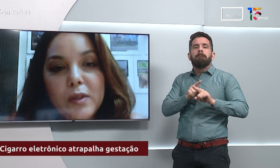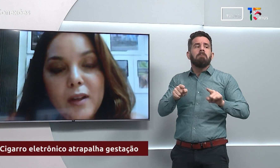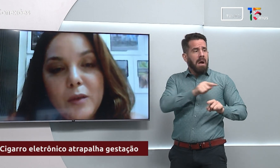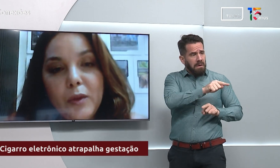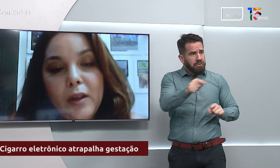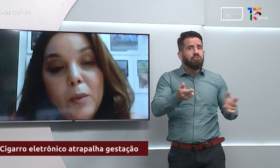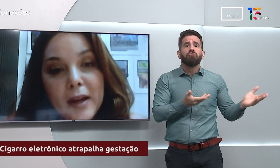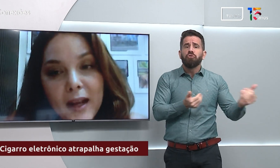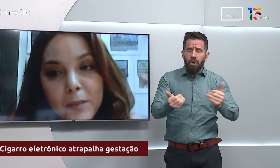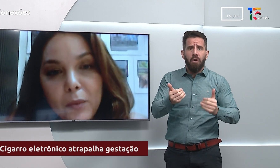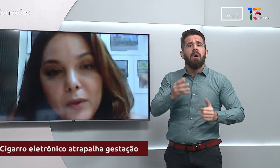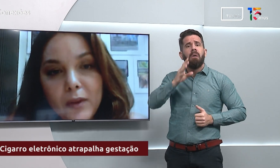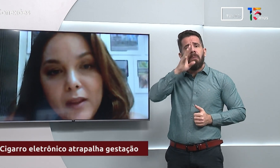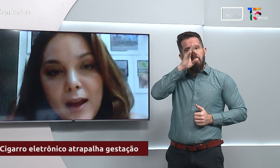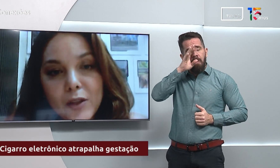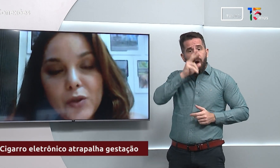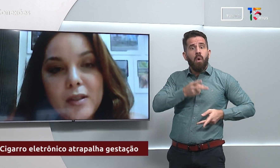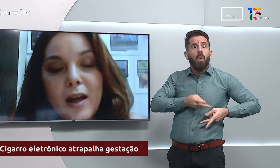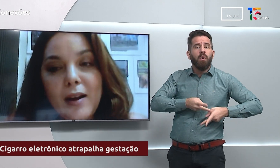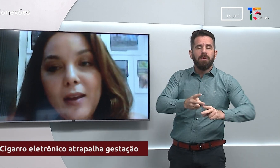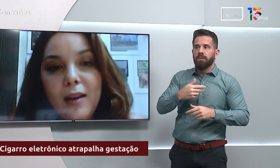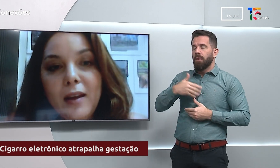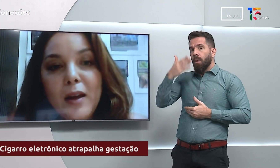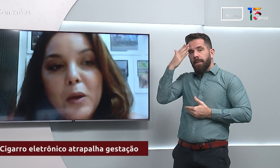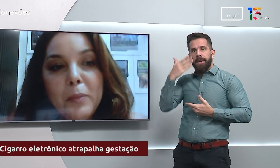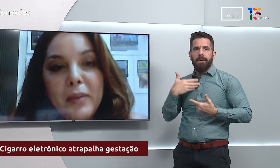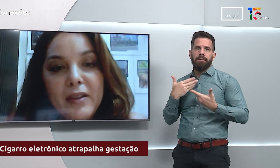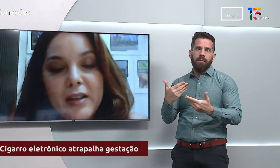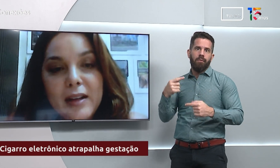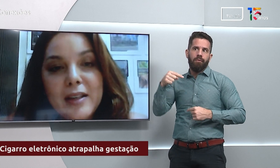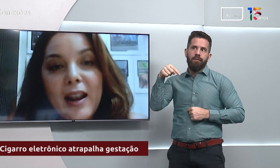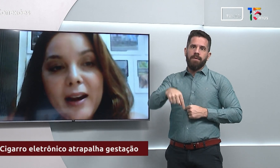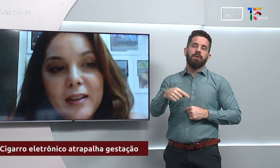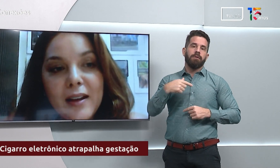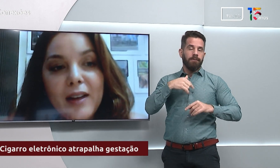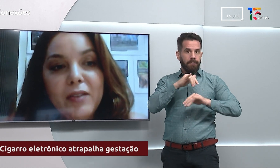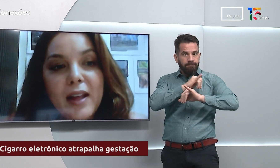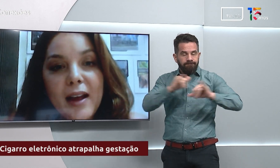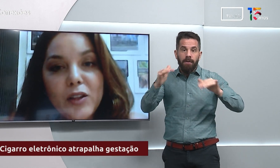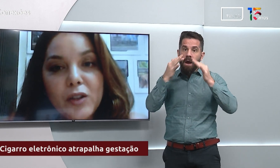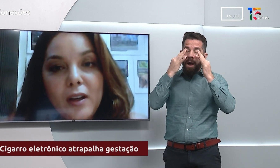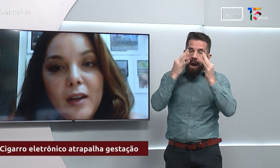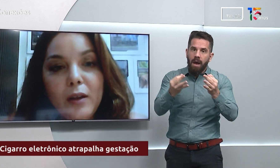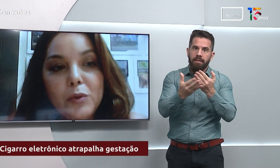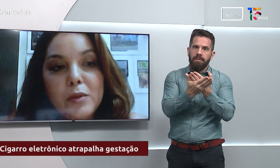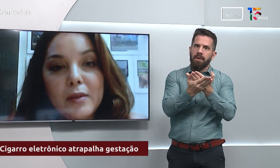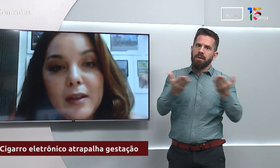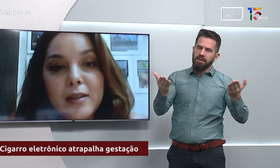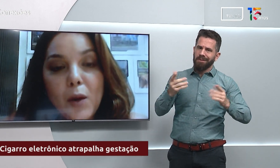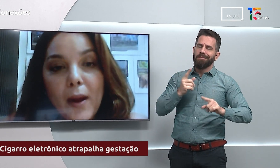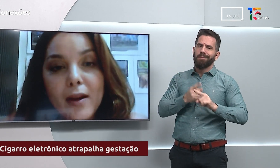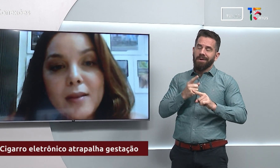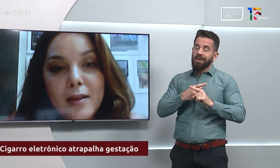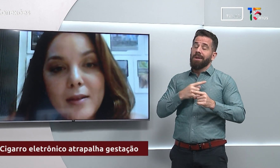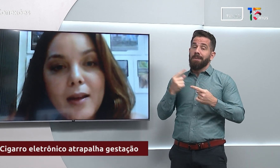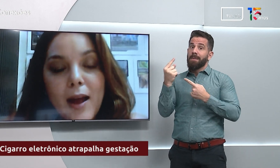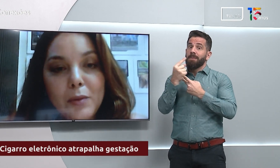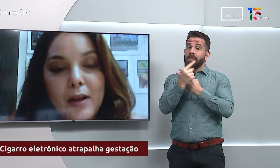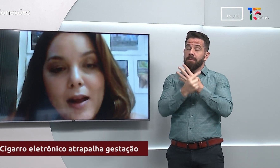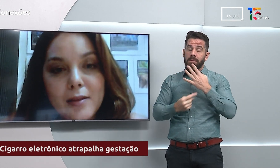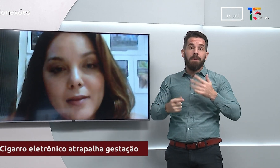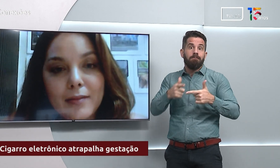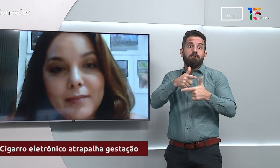percebe nos estudos e o que a gente está vendo na realidade é que ele faz efeitos extremamente danosos para a